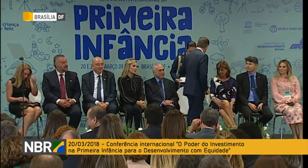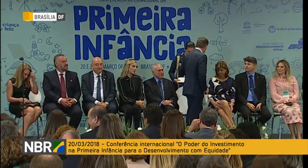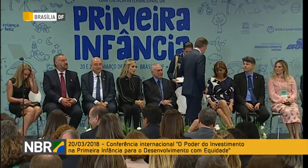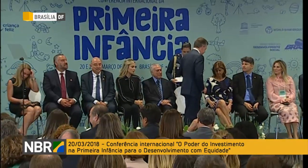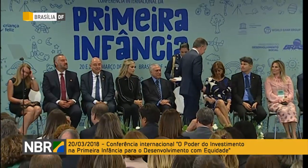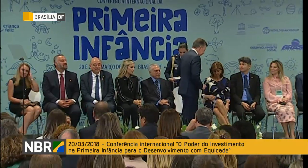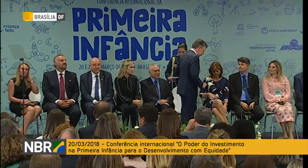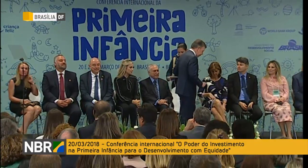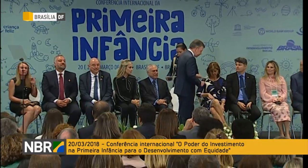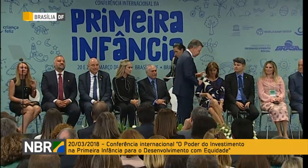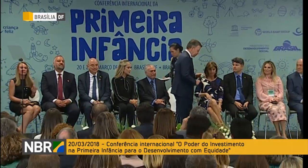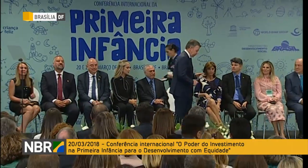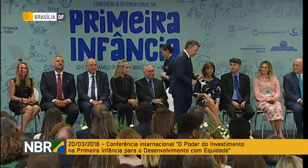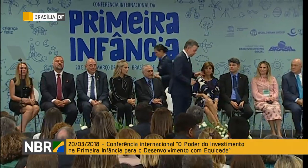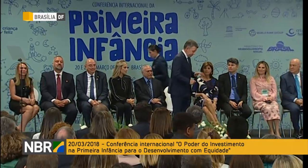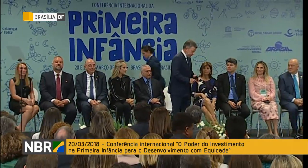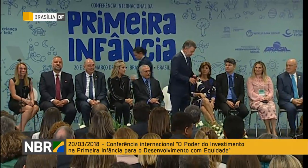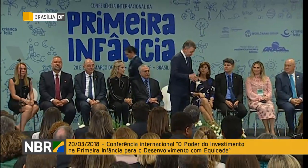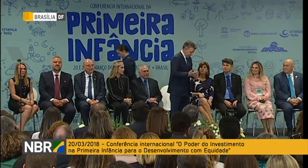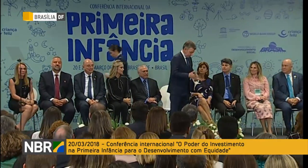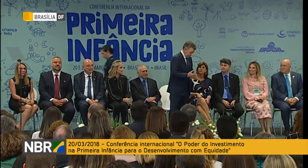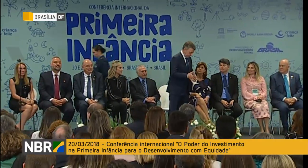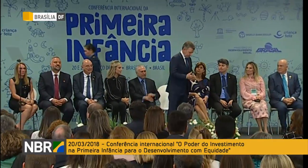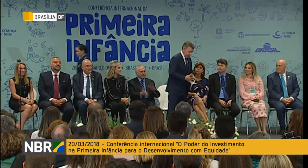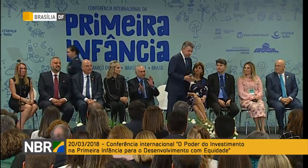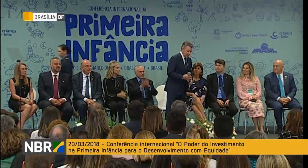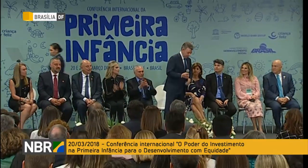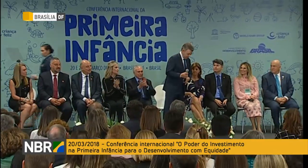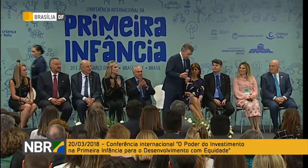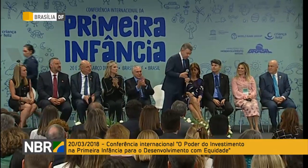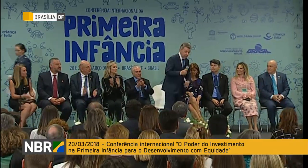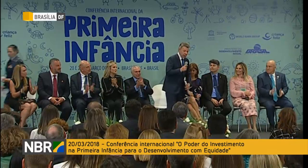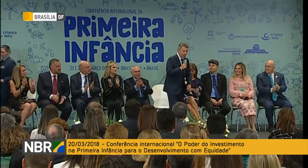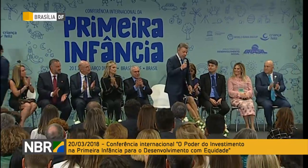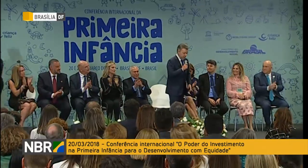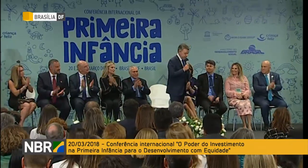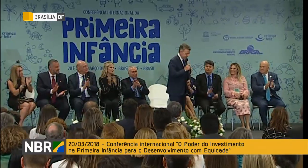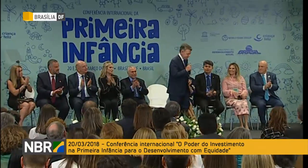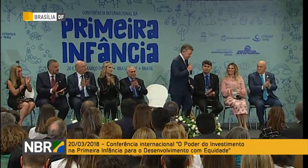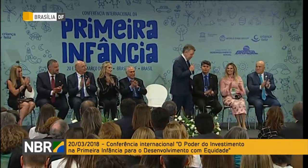intitulada Promovendo uma Cultura de Paz.